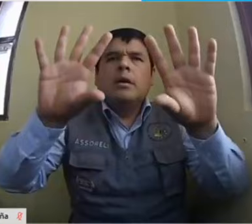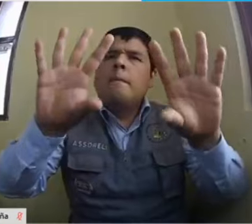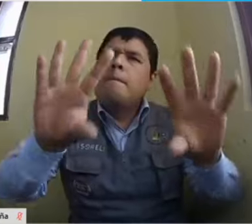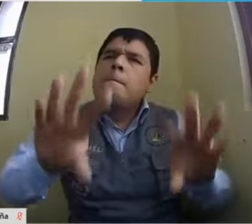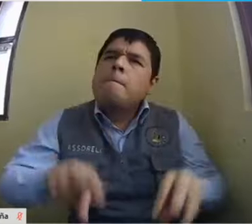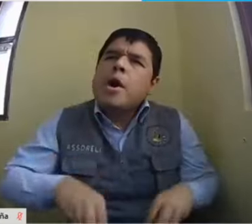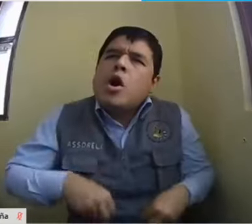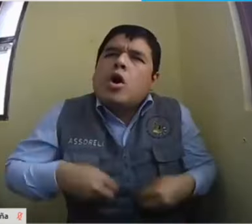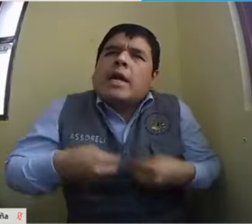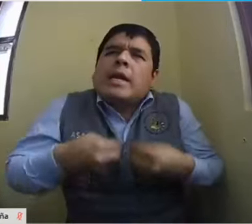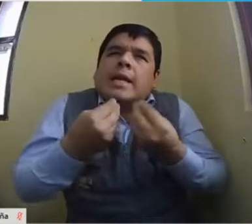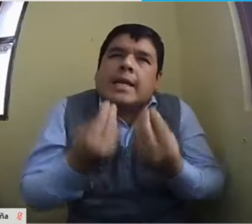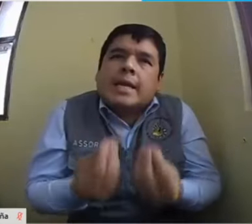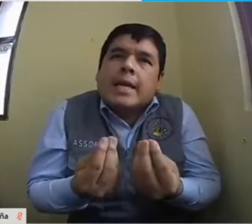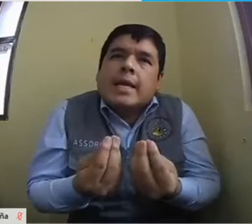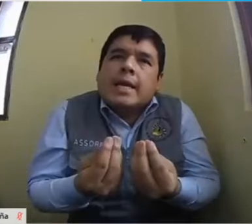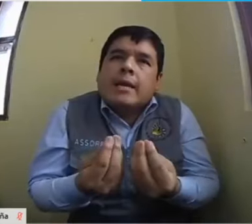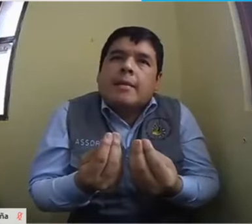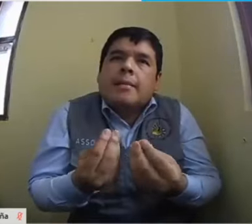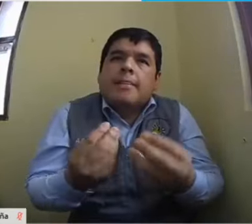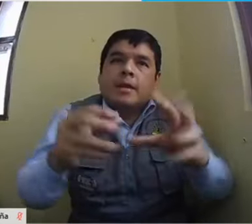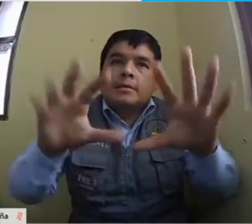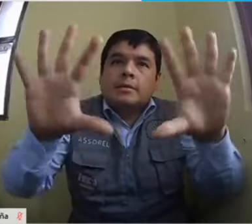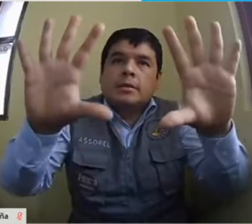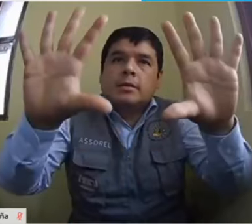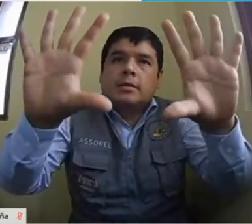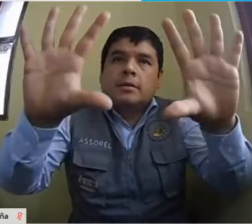Está preparando la señal. Esa es la pregunta, ¿por qué?